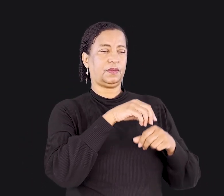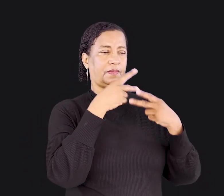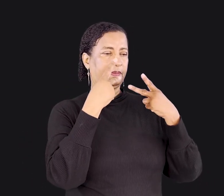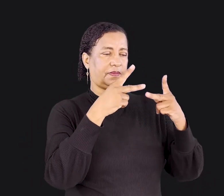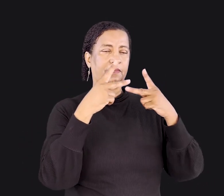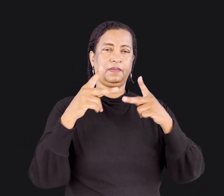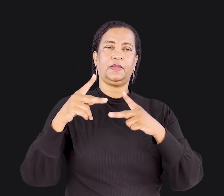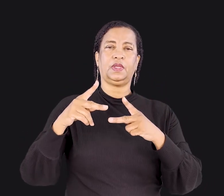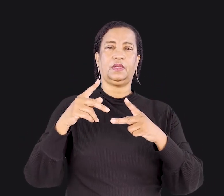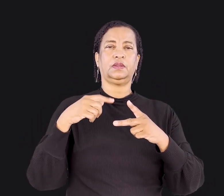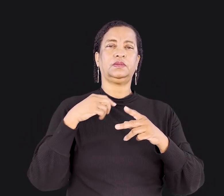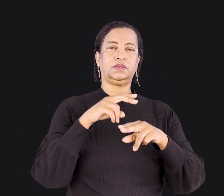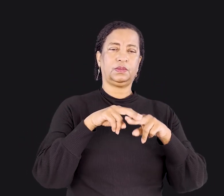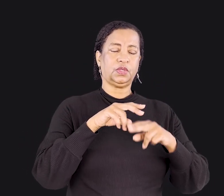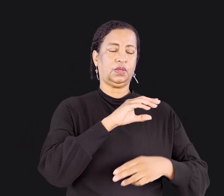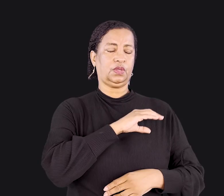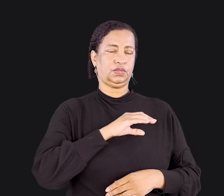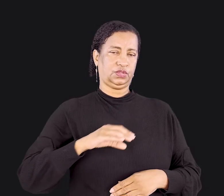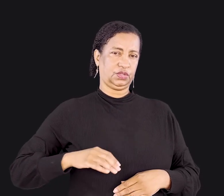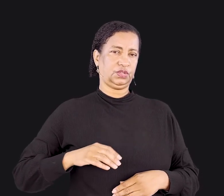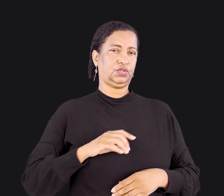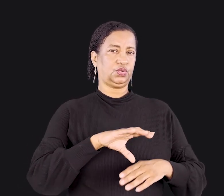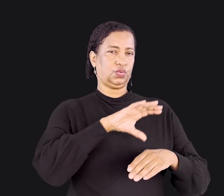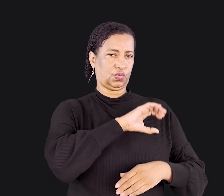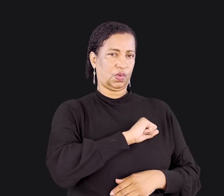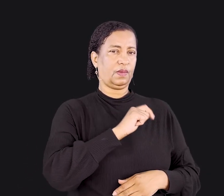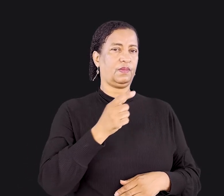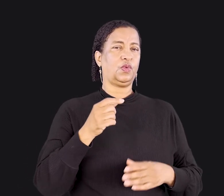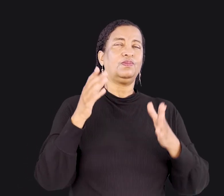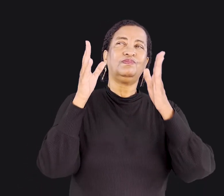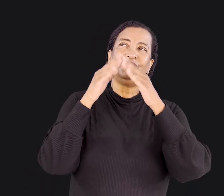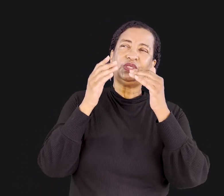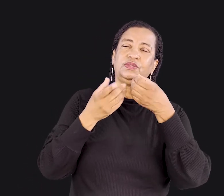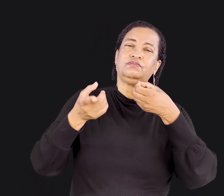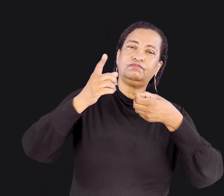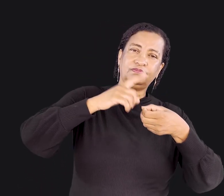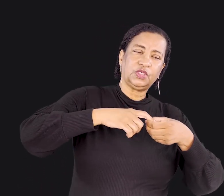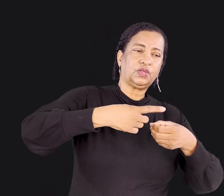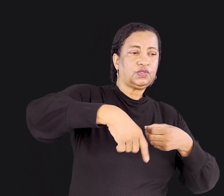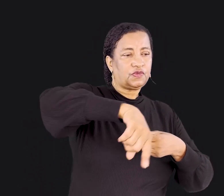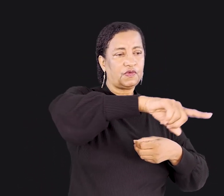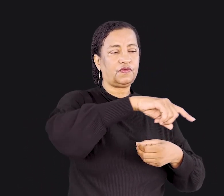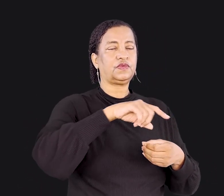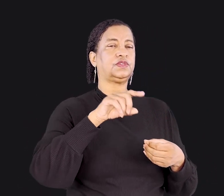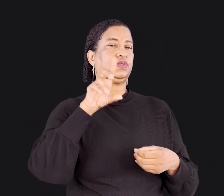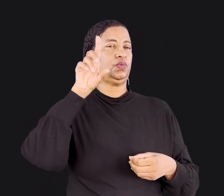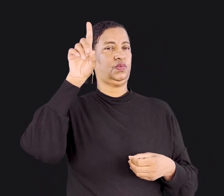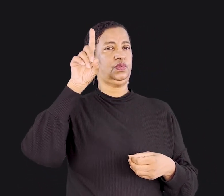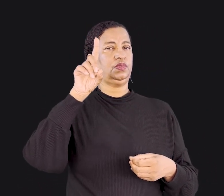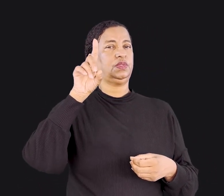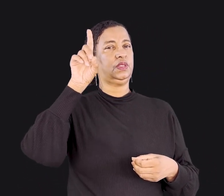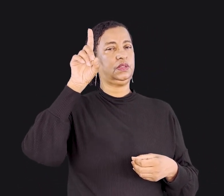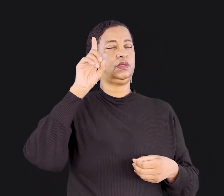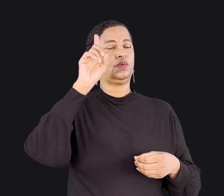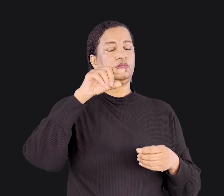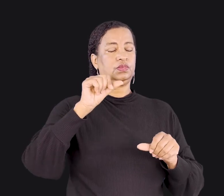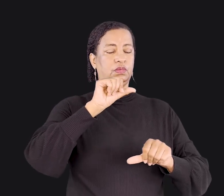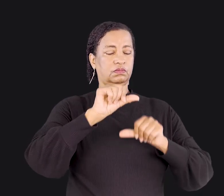amor a Cristo lhe suplicamos, reconciliem-se com Deus. Deus tornou pecado por nós aquele